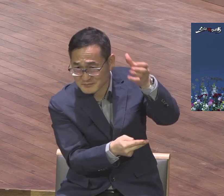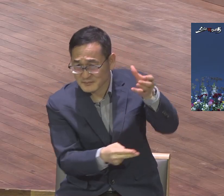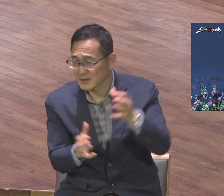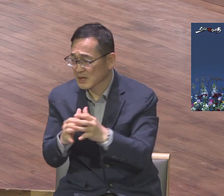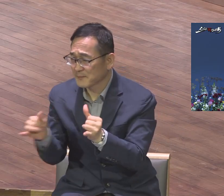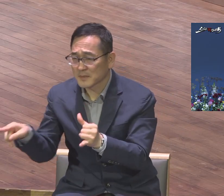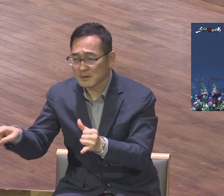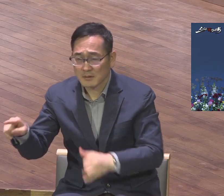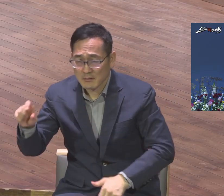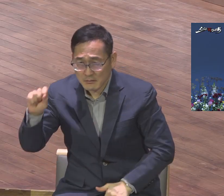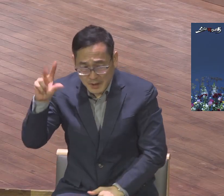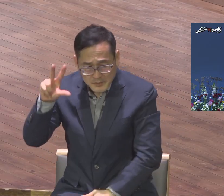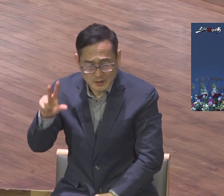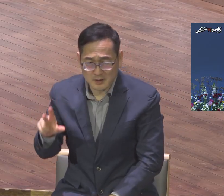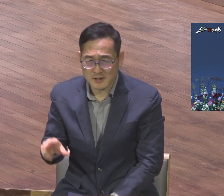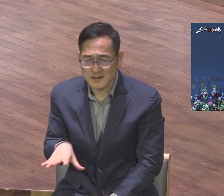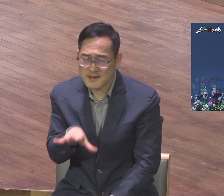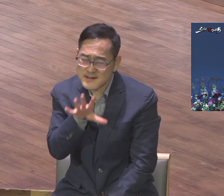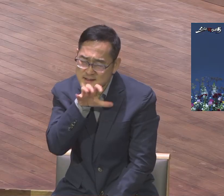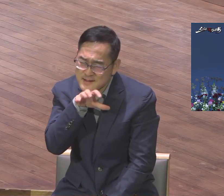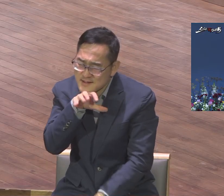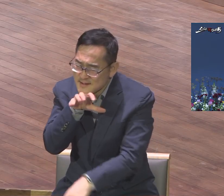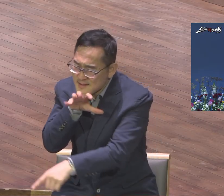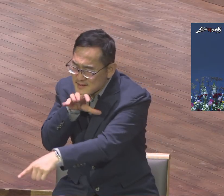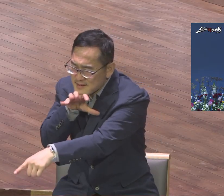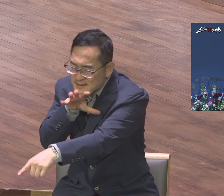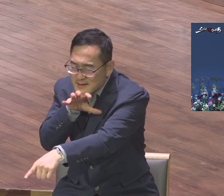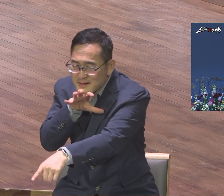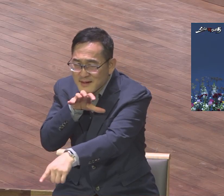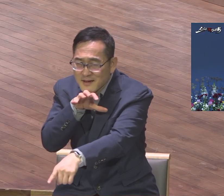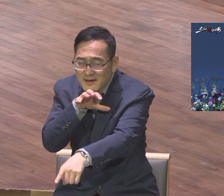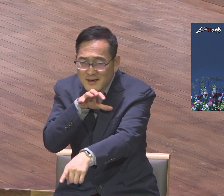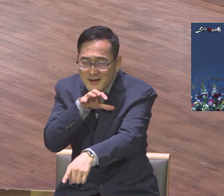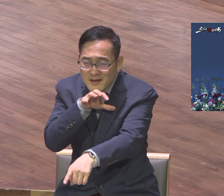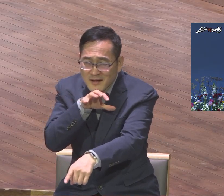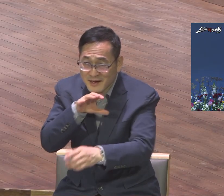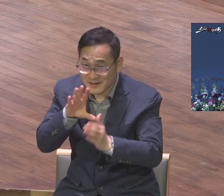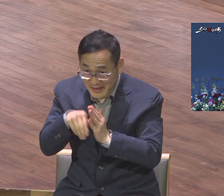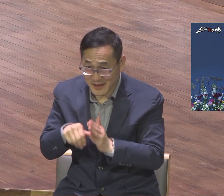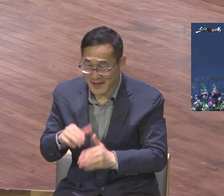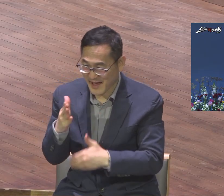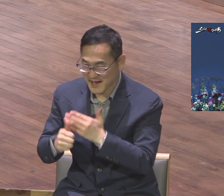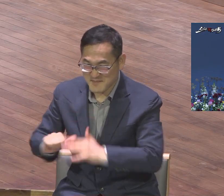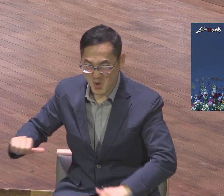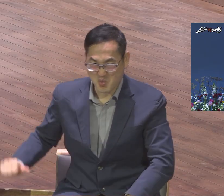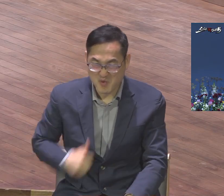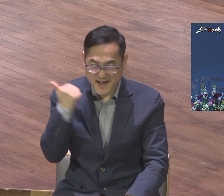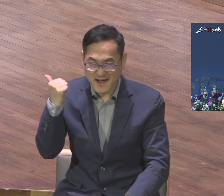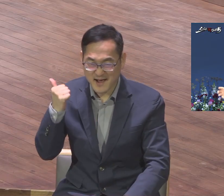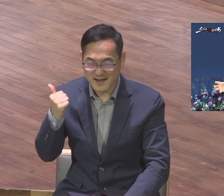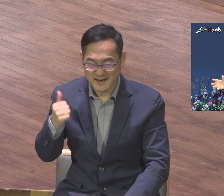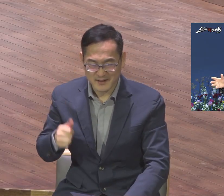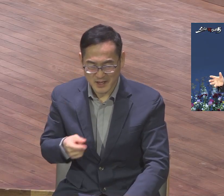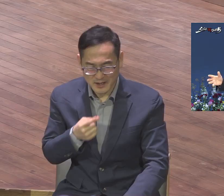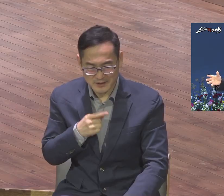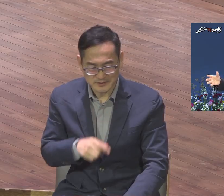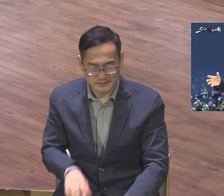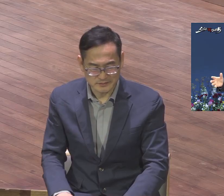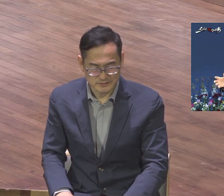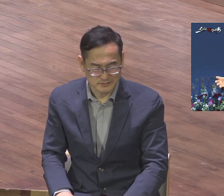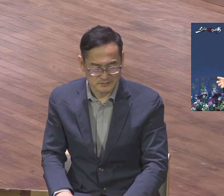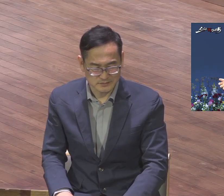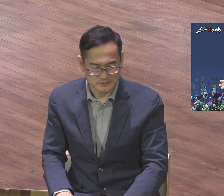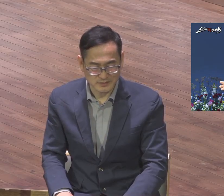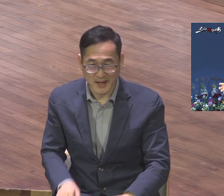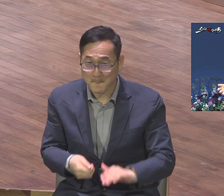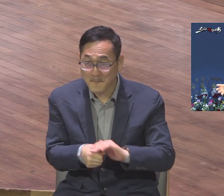사람들이 이스라엘 백성들이 원망하고 불평을 계속 그렇게 하니까 하나님이 화가 나가지고 이 광야에